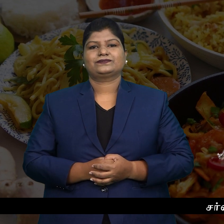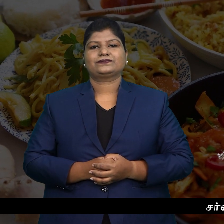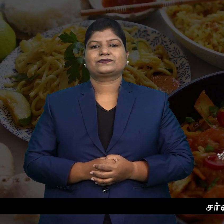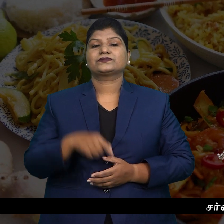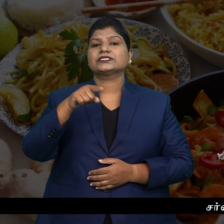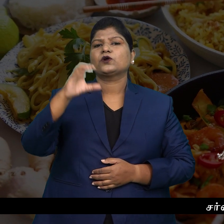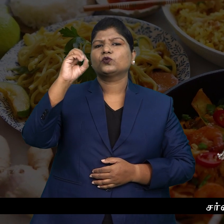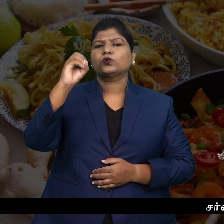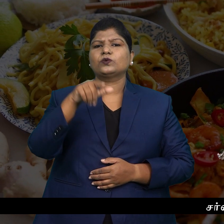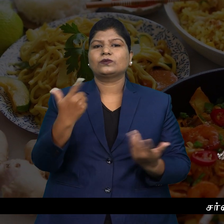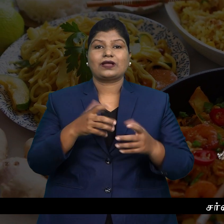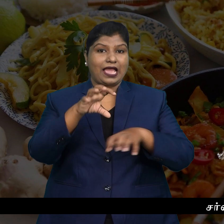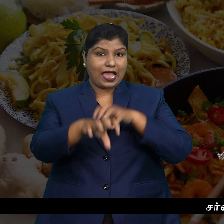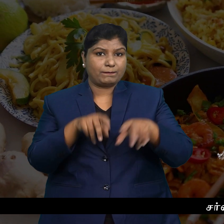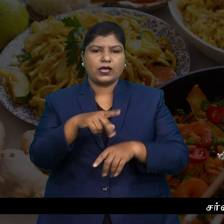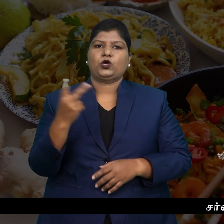சர்வ உண்ணிகள்.